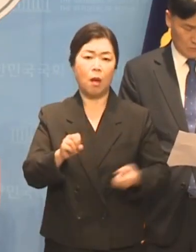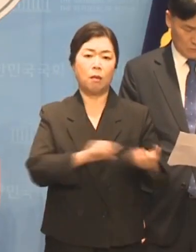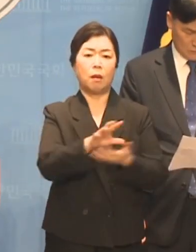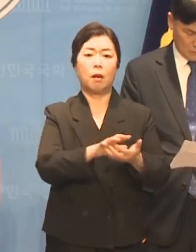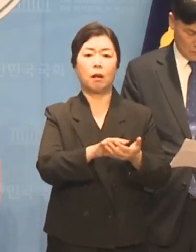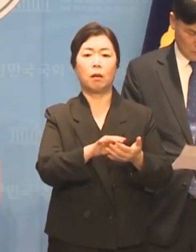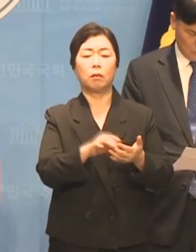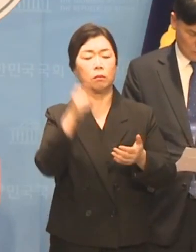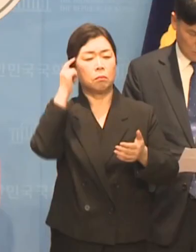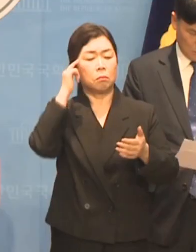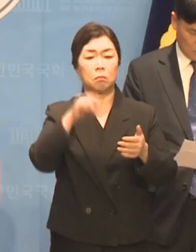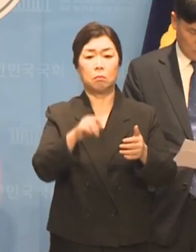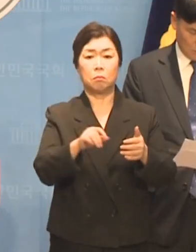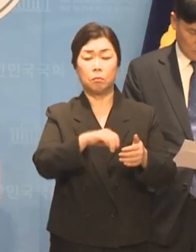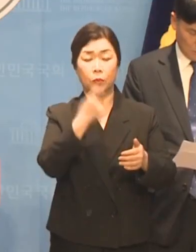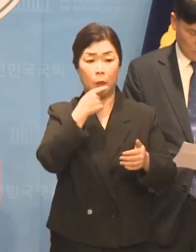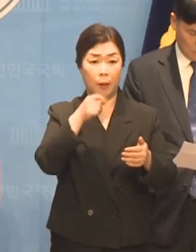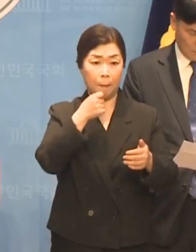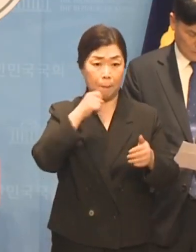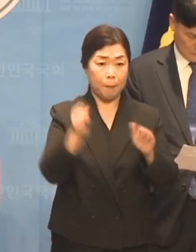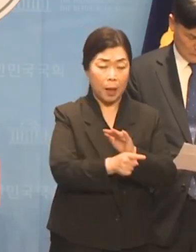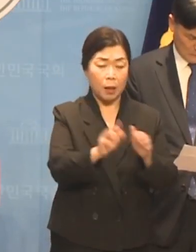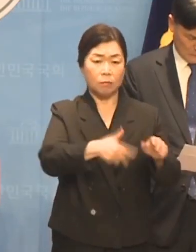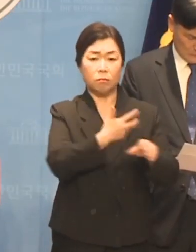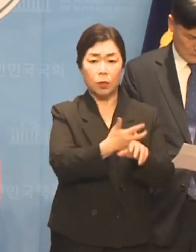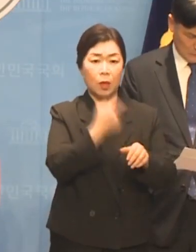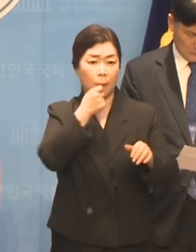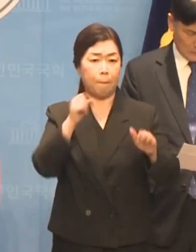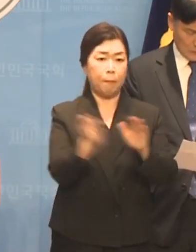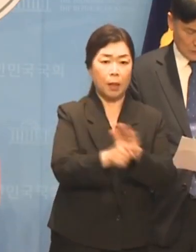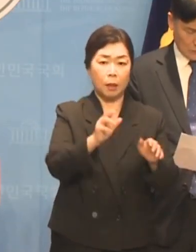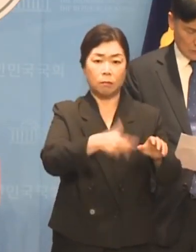동조가 없습니다. 정말 감사원의 지위를